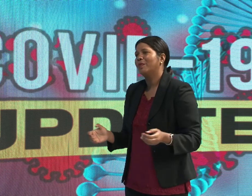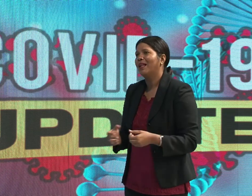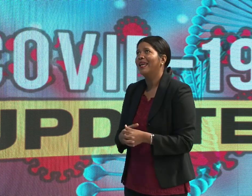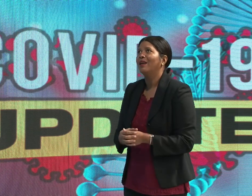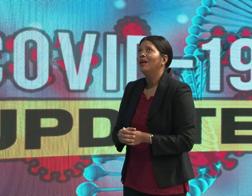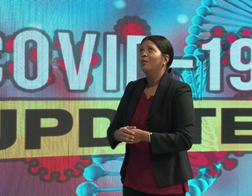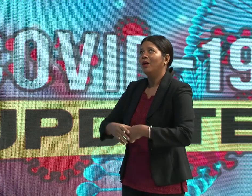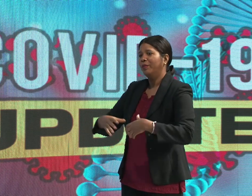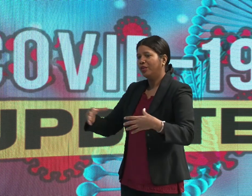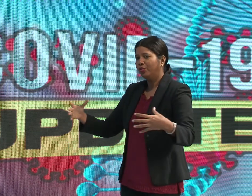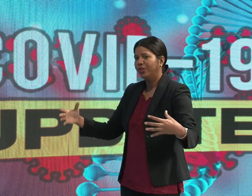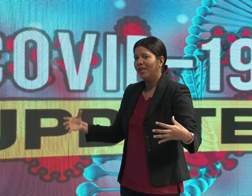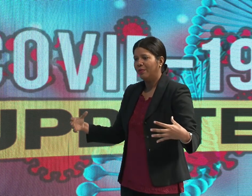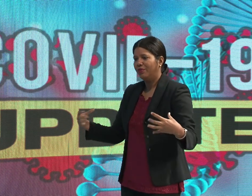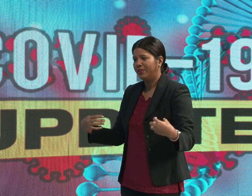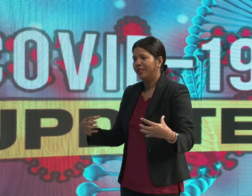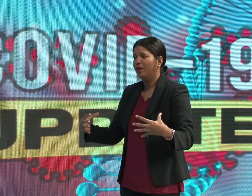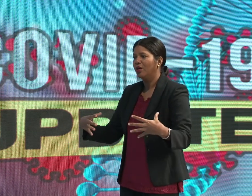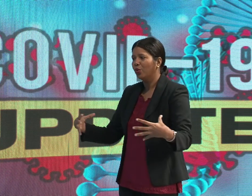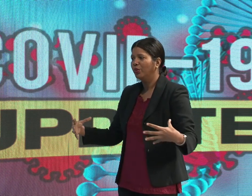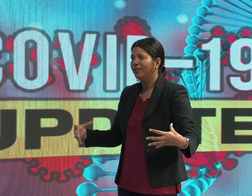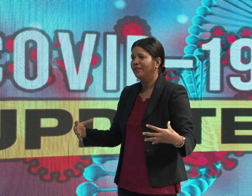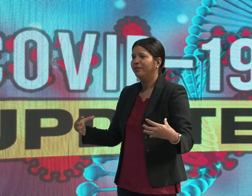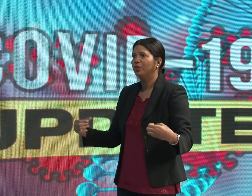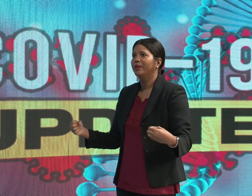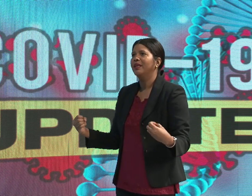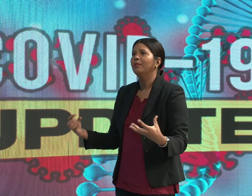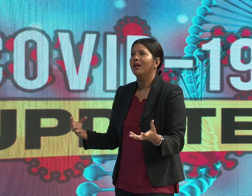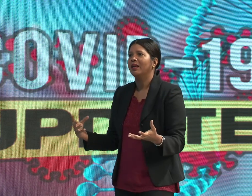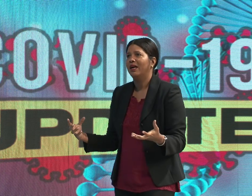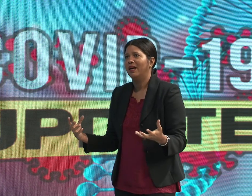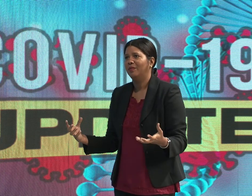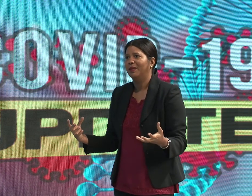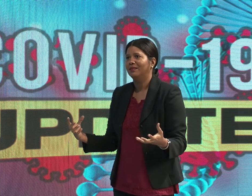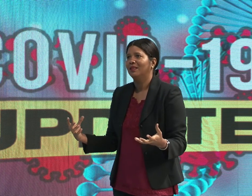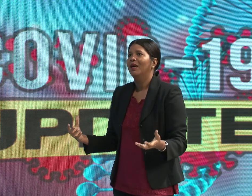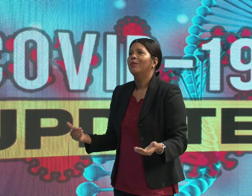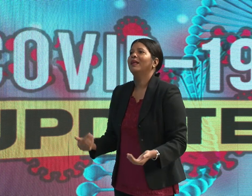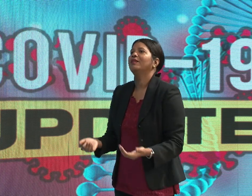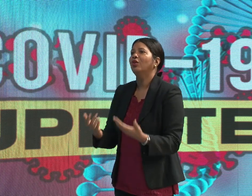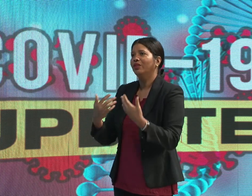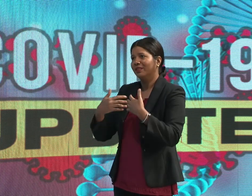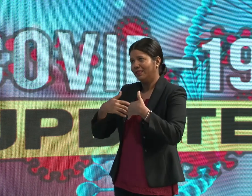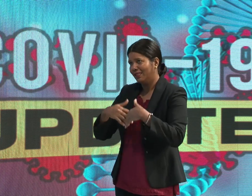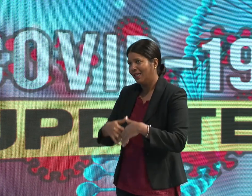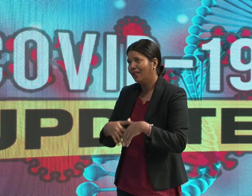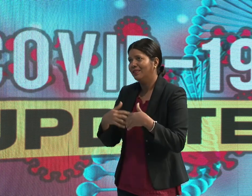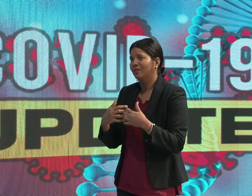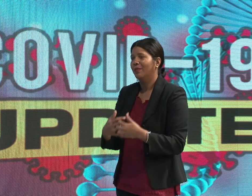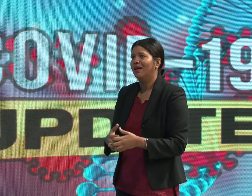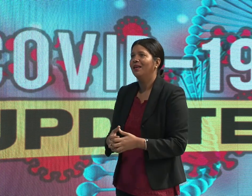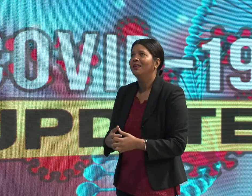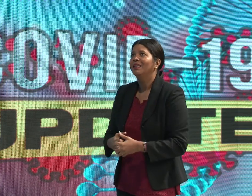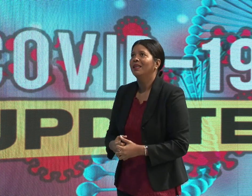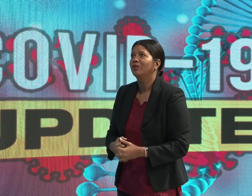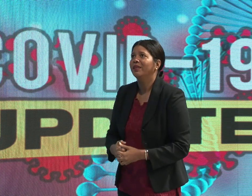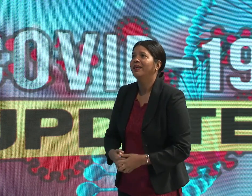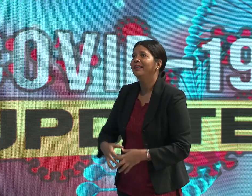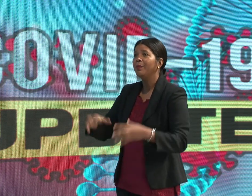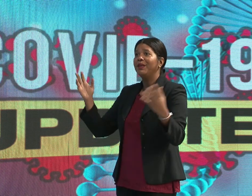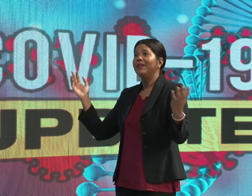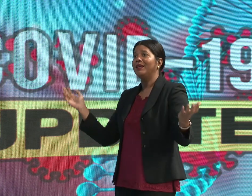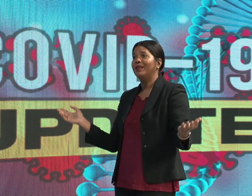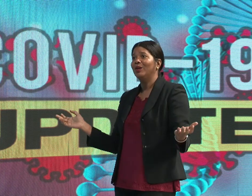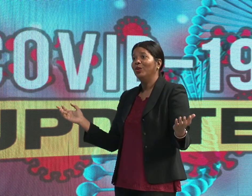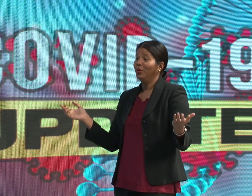nieuwe normaal, kijk. Maar omdat Suriname, vind ik, groot is, kunnen we heel makkelijk gaan aanpassen. Mm. Maar het is ons gedrag dat maar, dat we